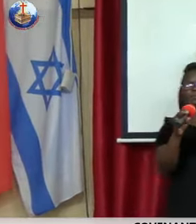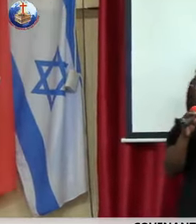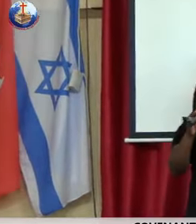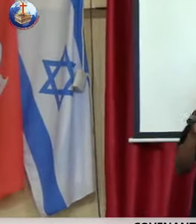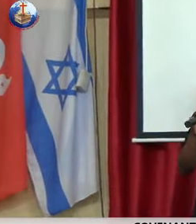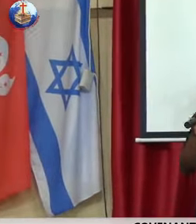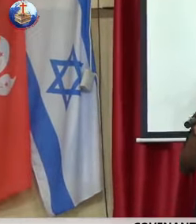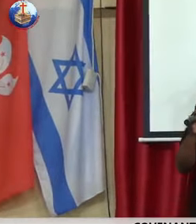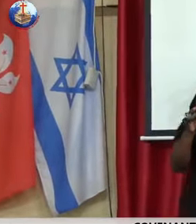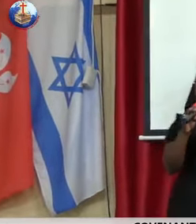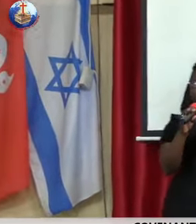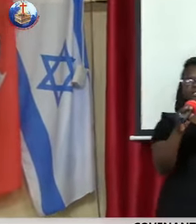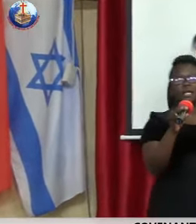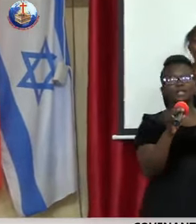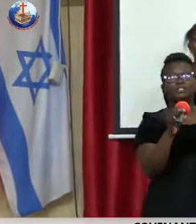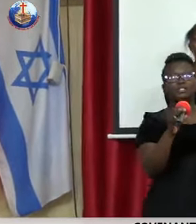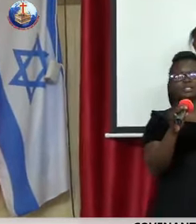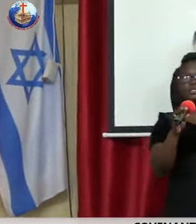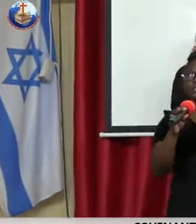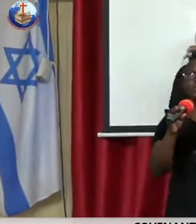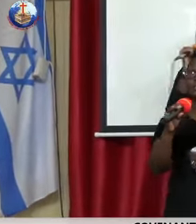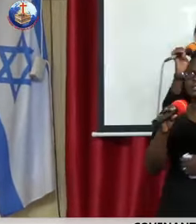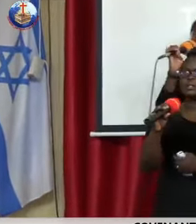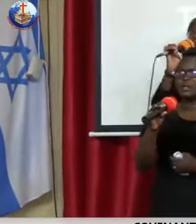Tutende mema Mungu ametuahidi taji.